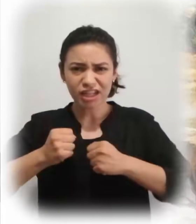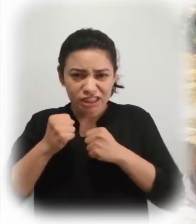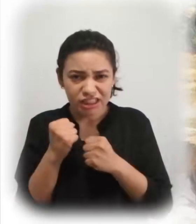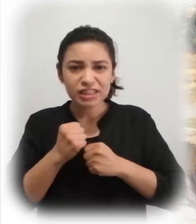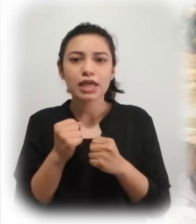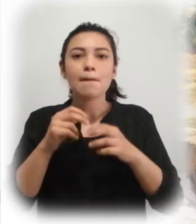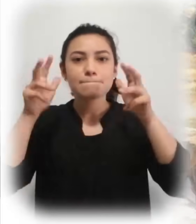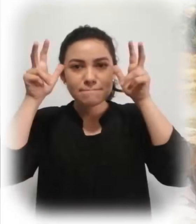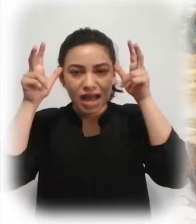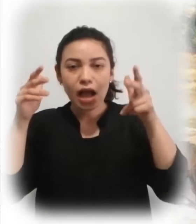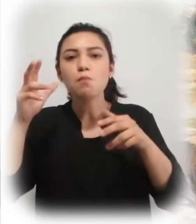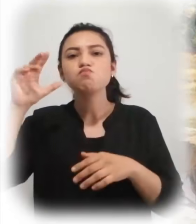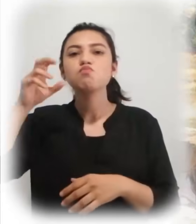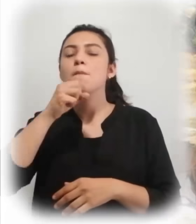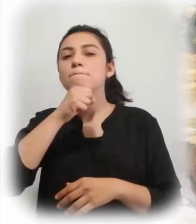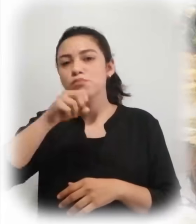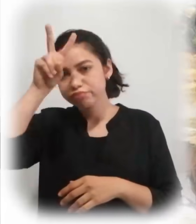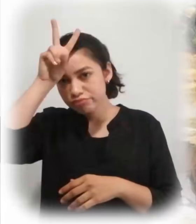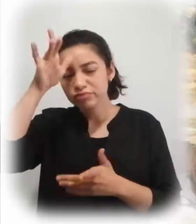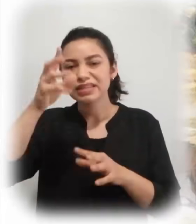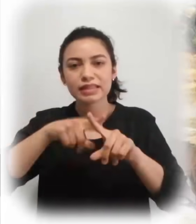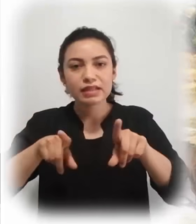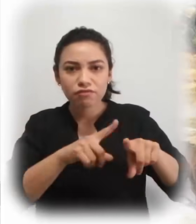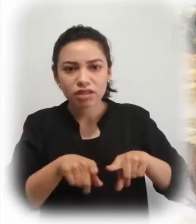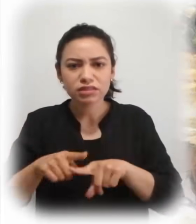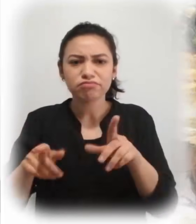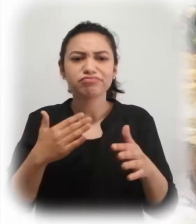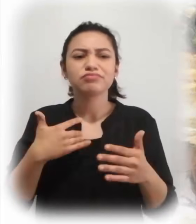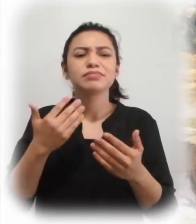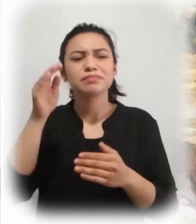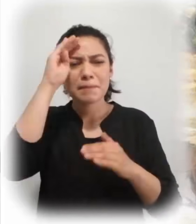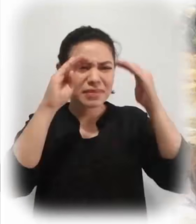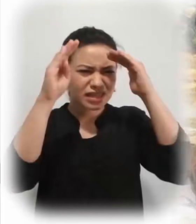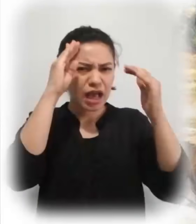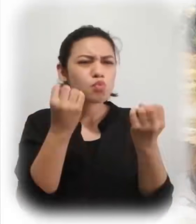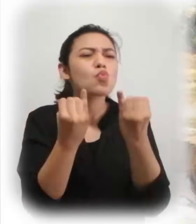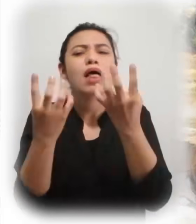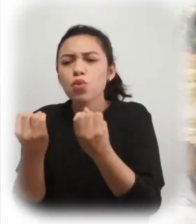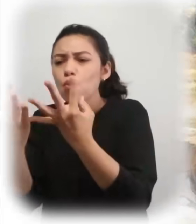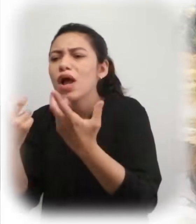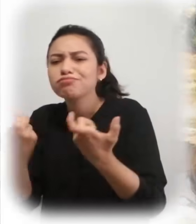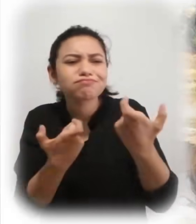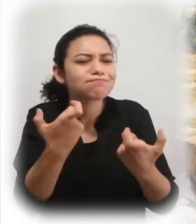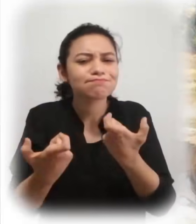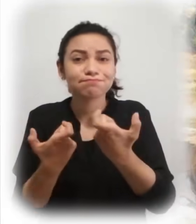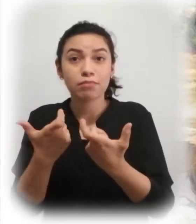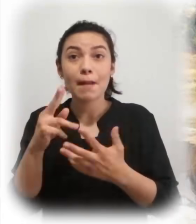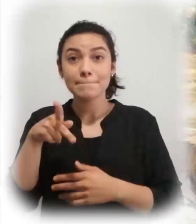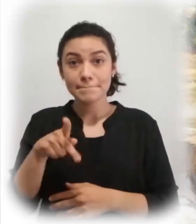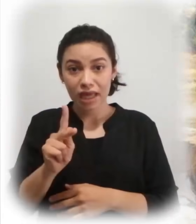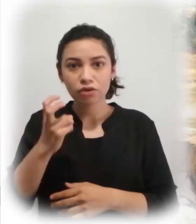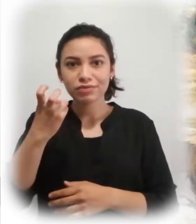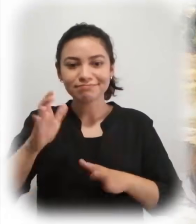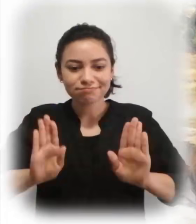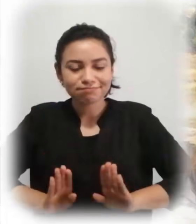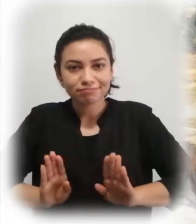ellos. Pero precisamente a esta actitud se opone Jesús cuando nos presenta esta